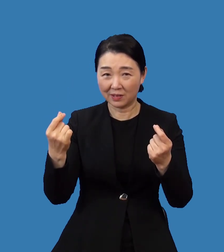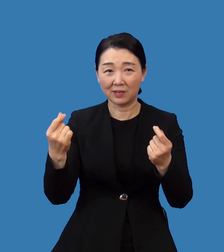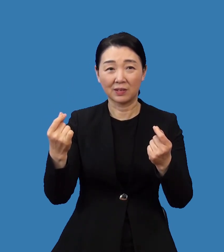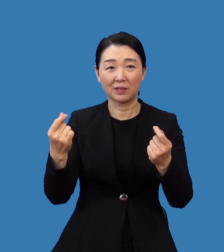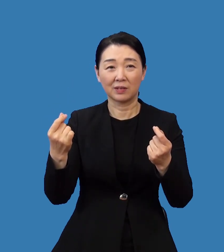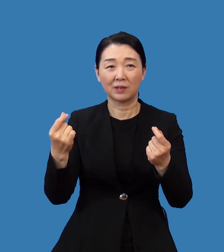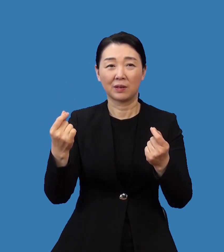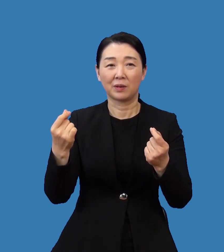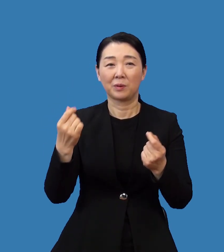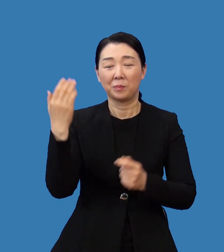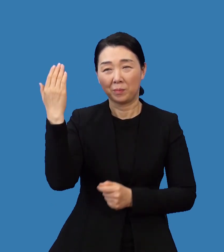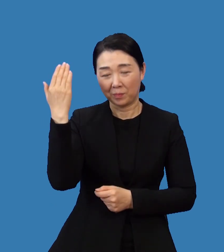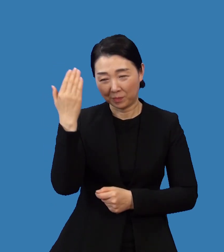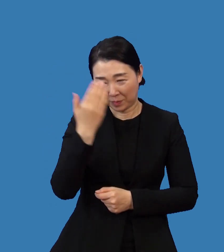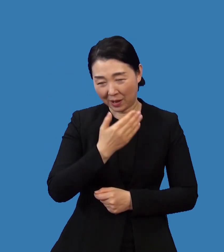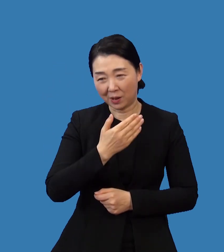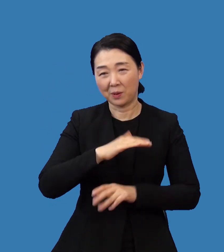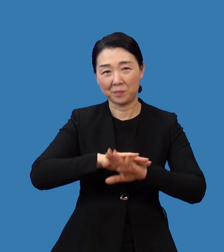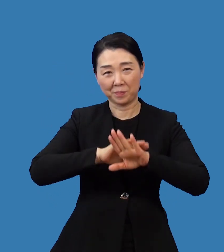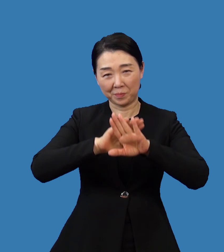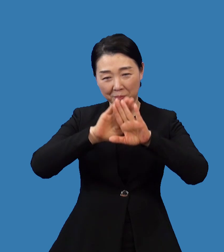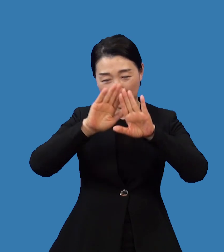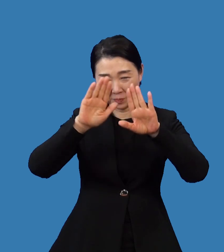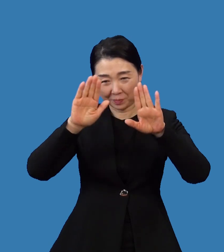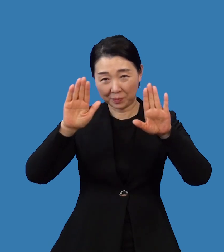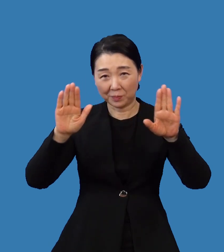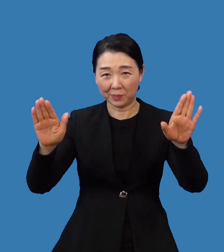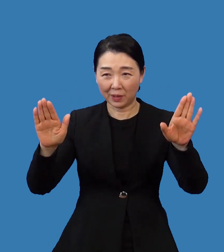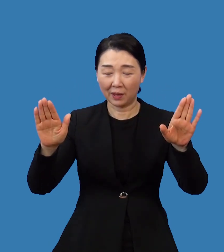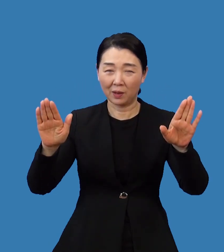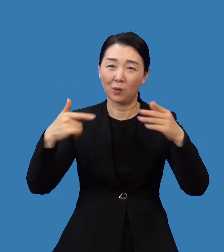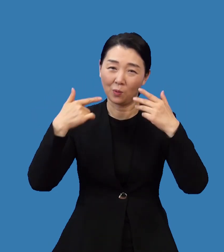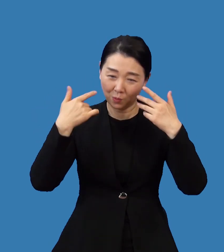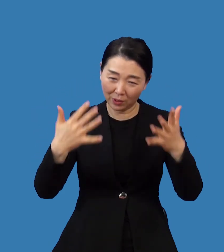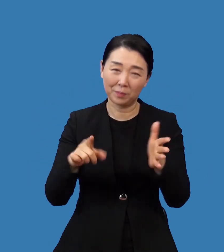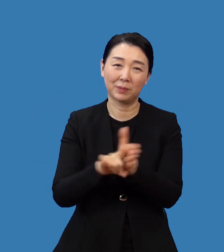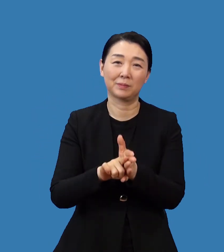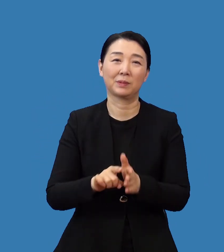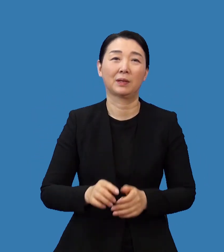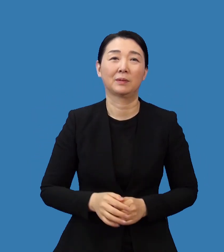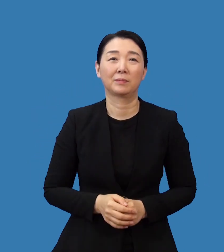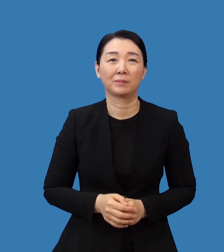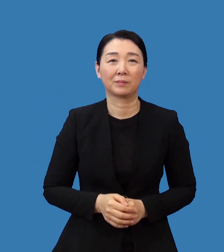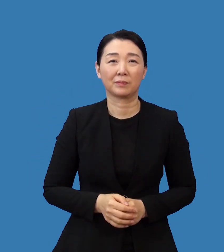밝고 깨끗하게 되지 않을 것이 어디 있겠나이까.